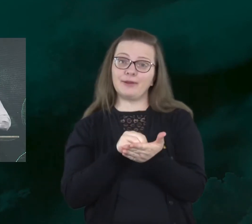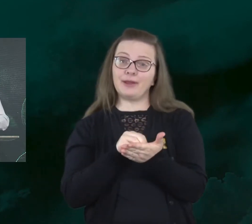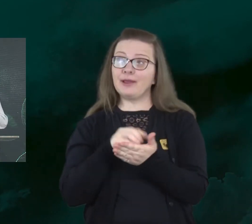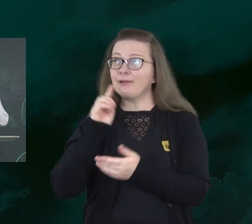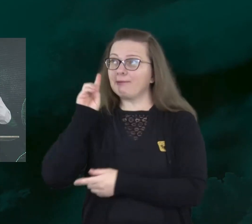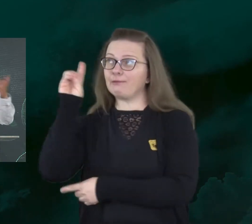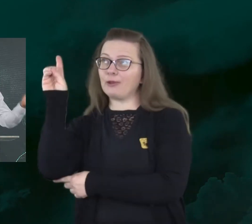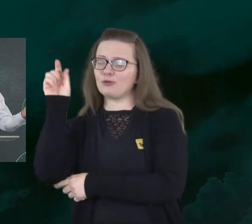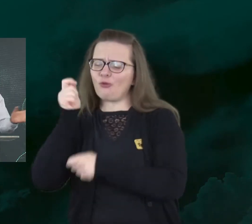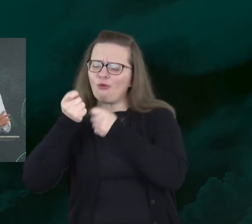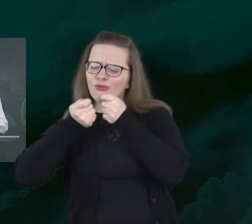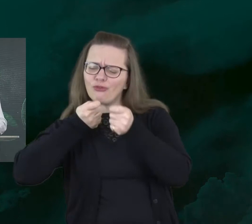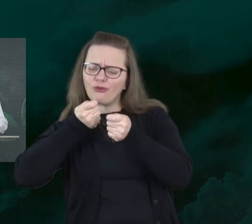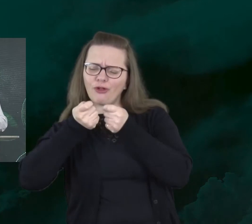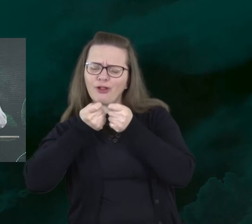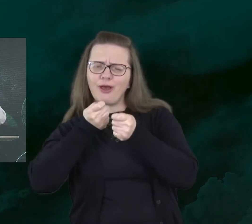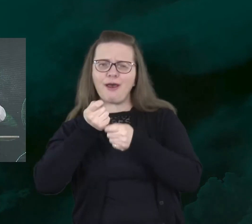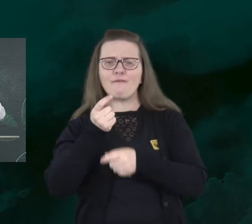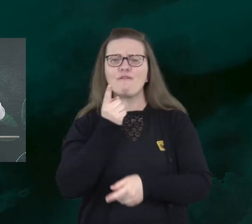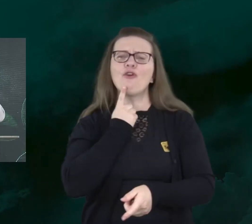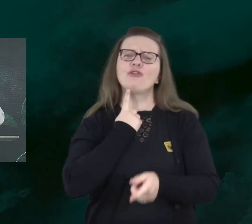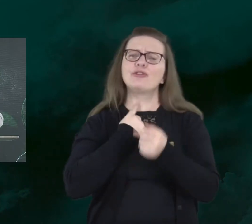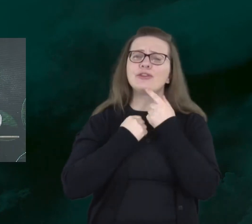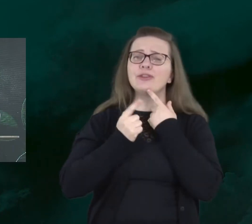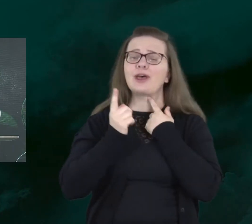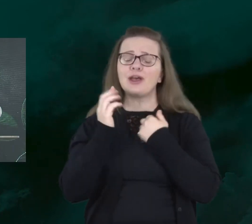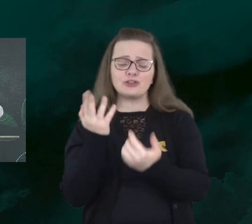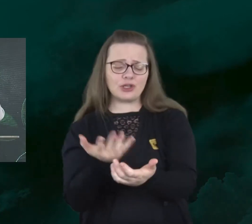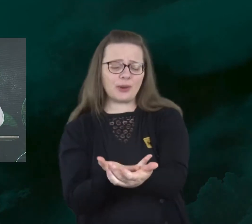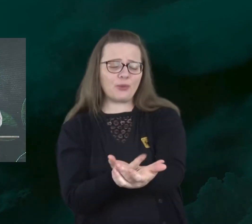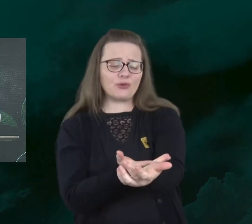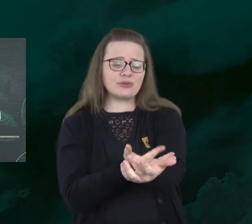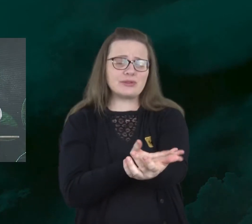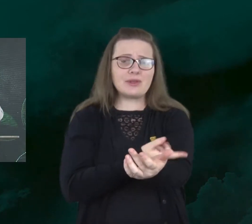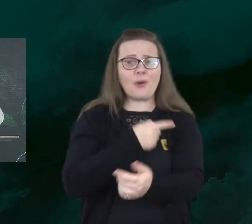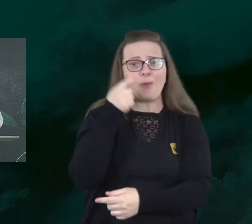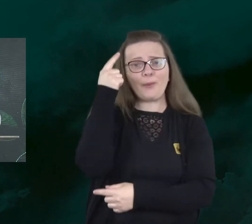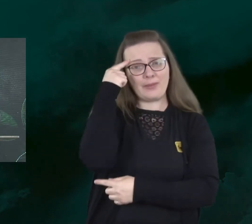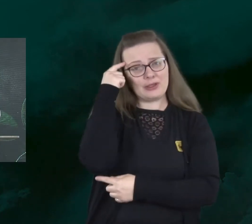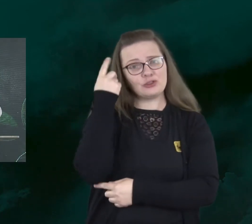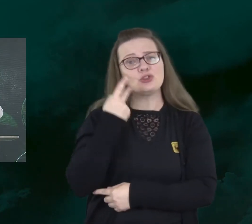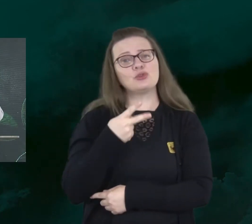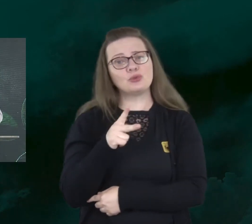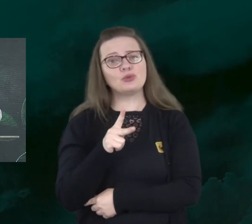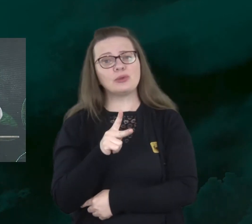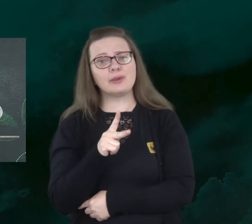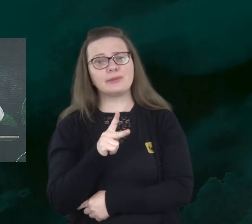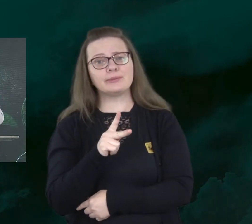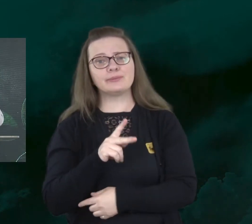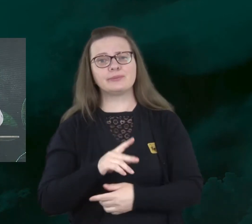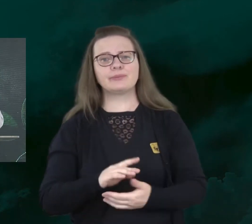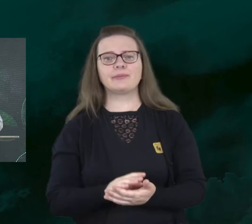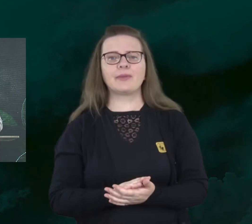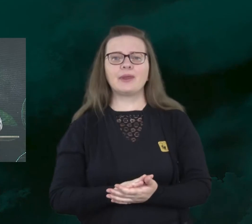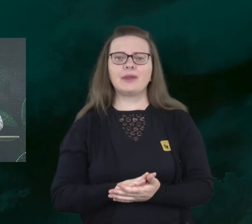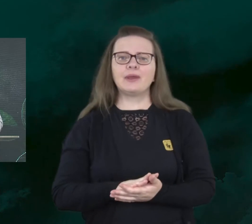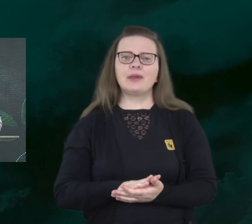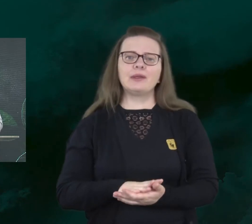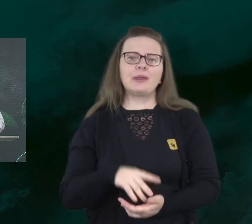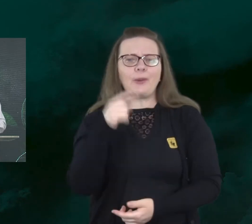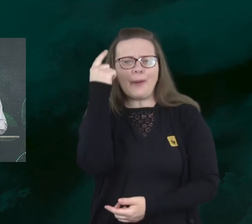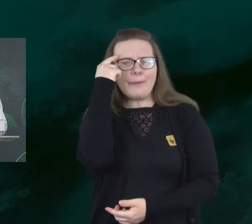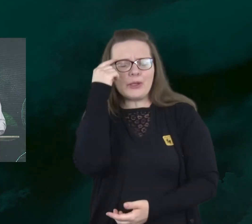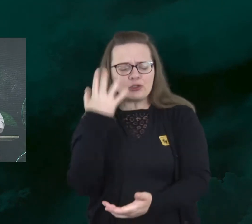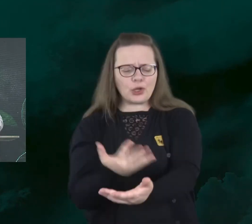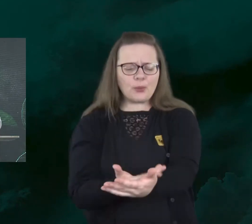quer fazer isso, quer fazer aquilo, tal. Então Deus precisa conectar a sua alma, a sua mente, emoção e vontade.